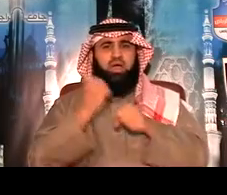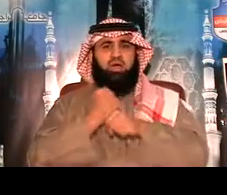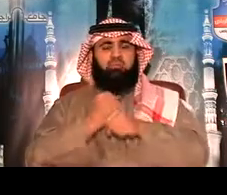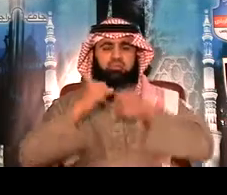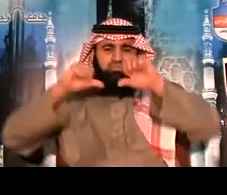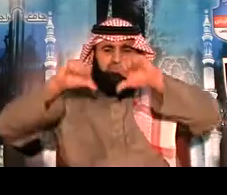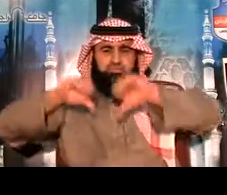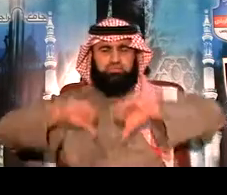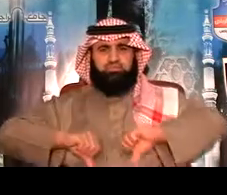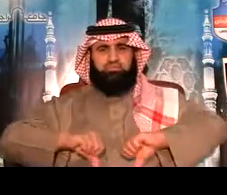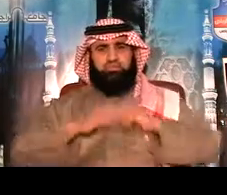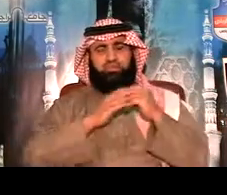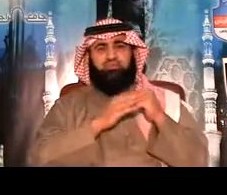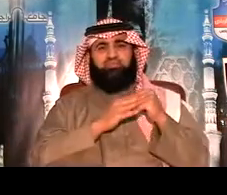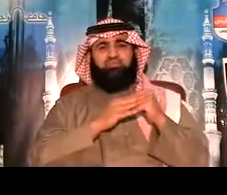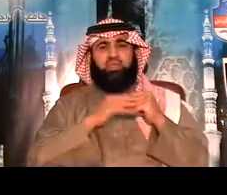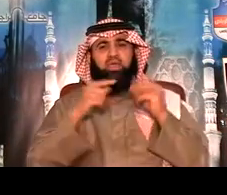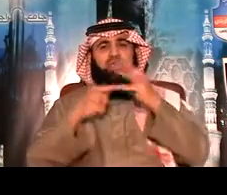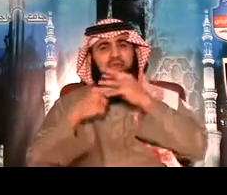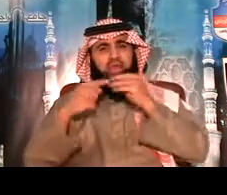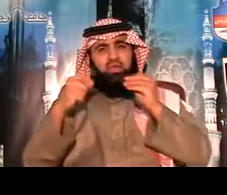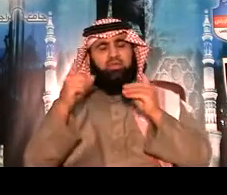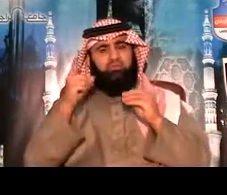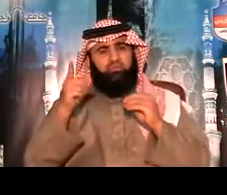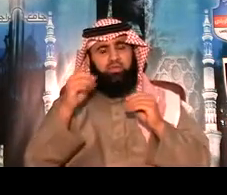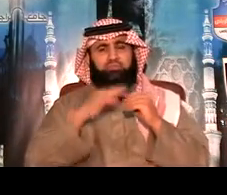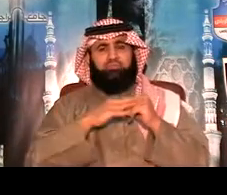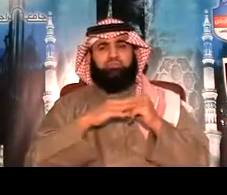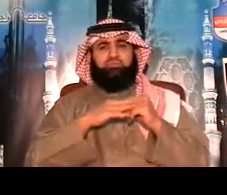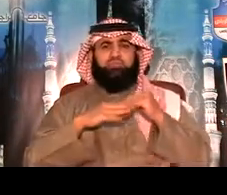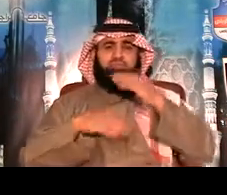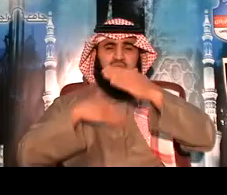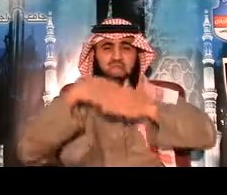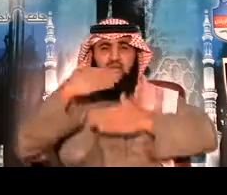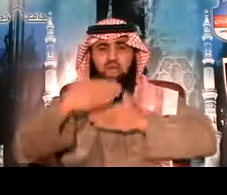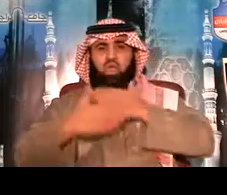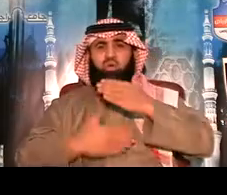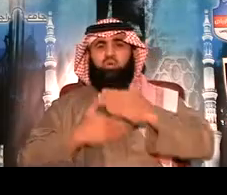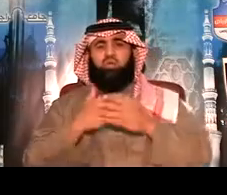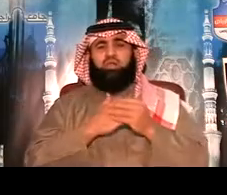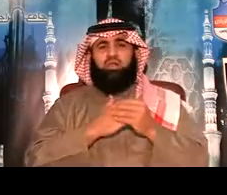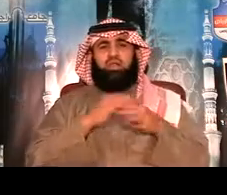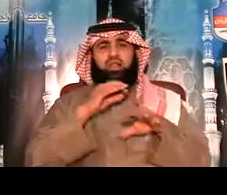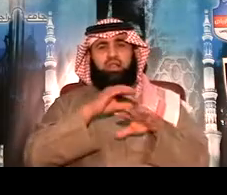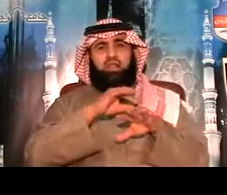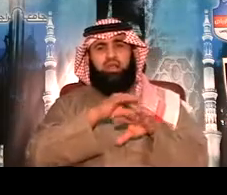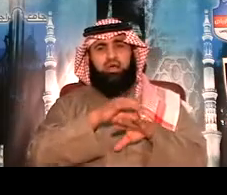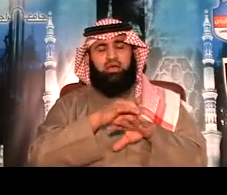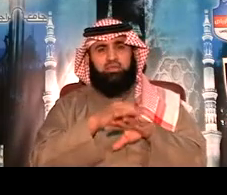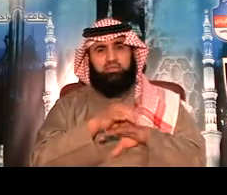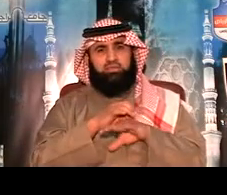عمله أو ينتقص ثوابه. ومهما حاول أن يتظاهر أمام الناس بأنه لا